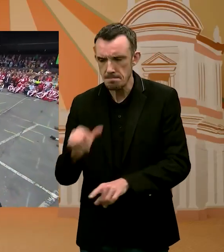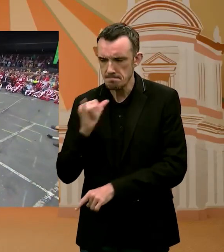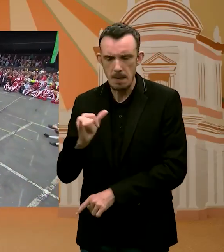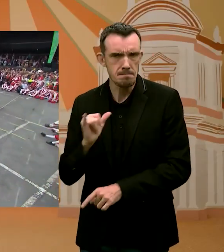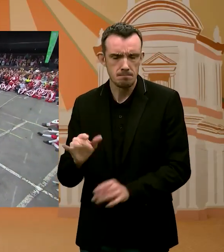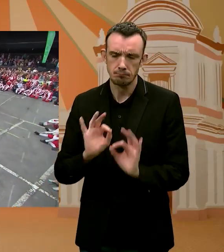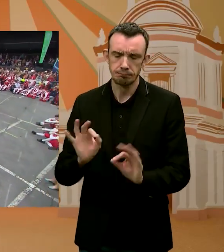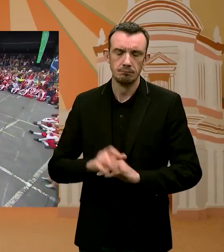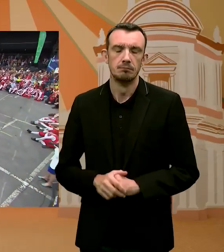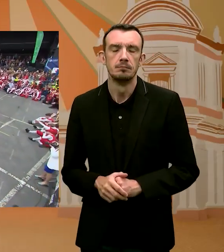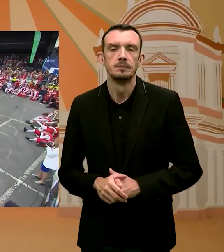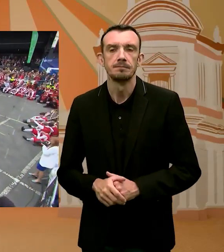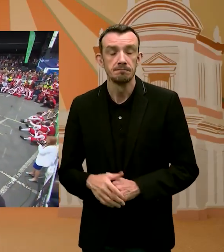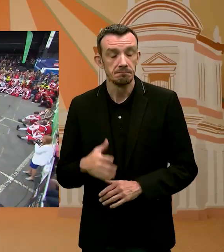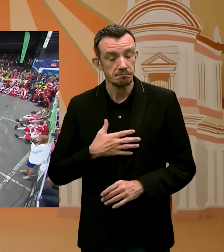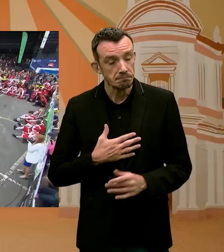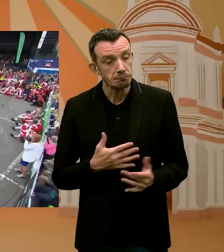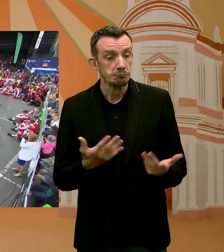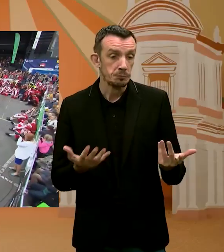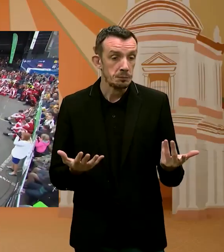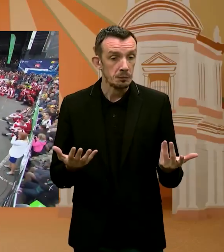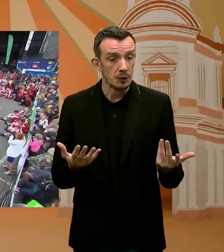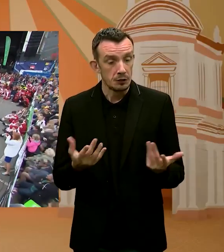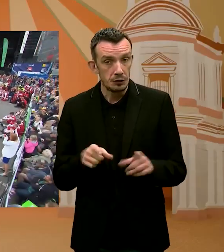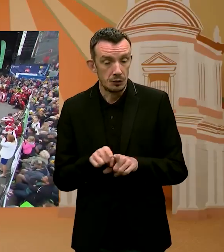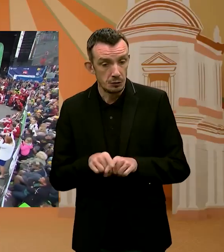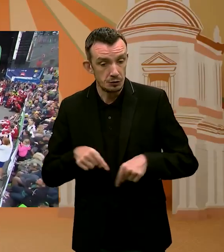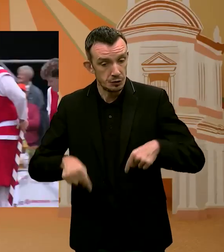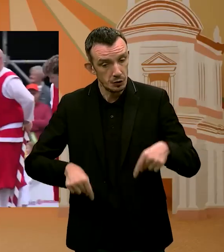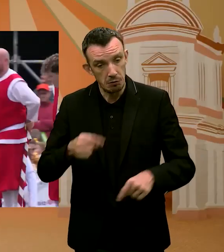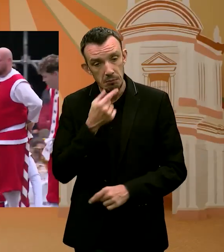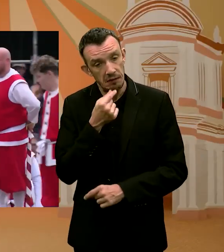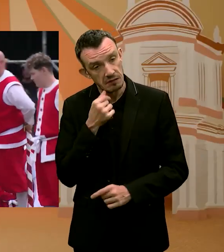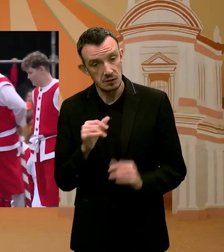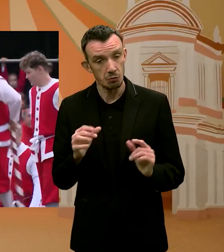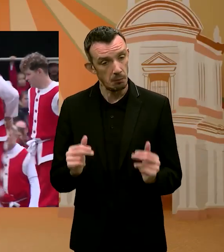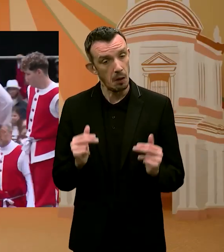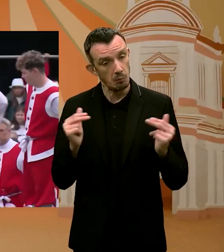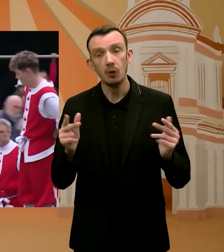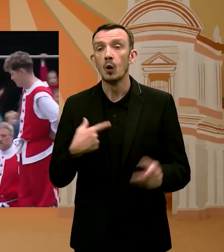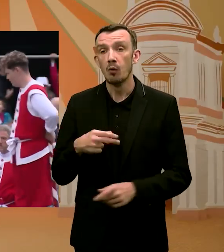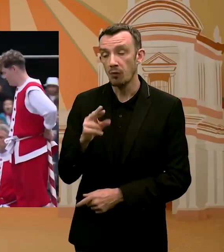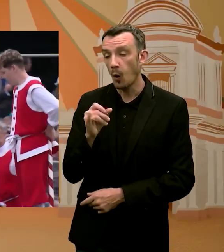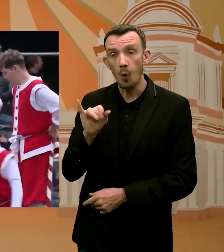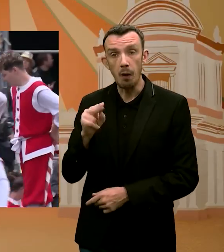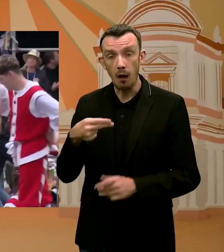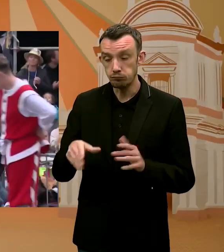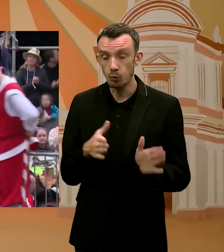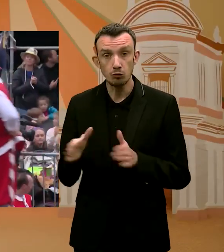peut. Il n'y a pas de réelle différence. Donc voilà, Robin, il résiste. Pendant qu'on parle, il résiste. Il résiste tant qu'il